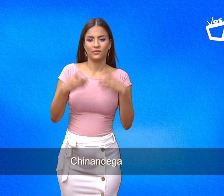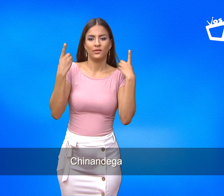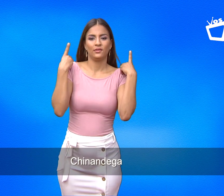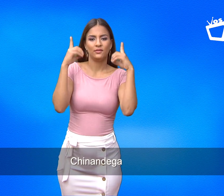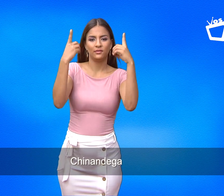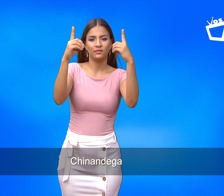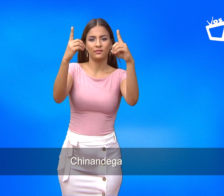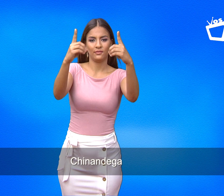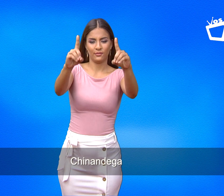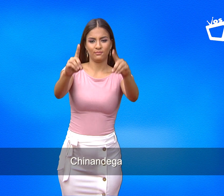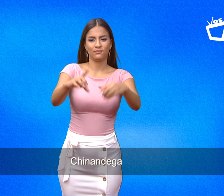chinandega